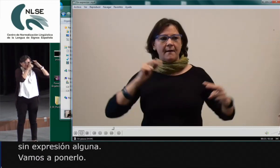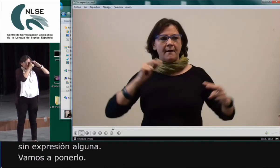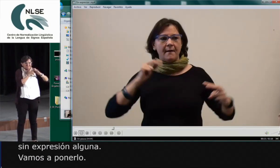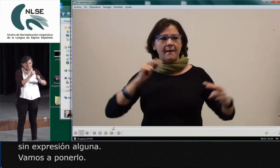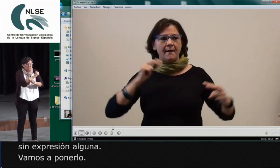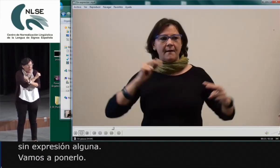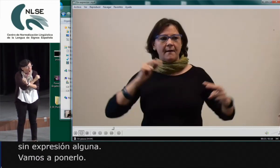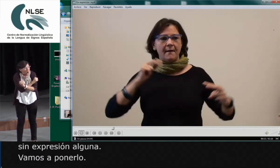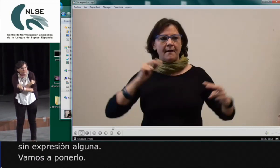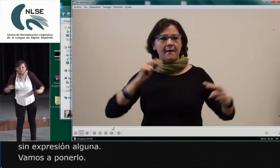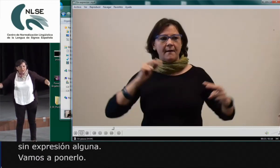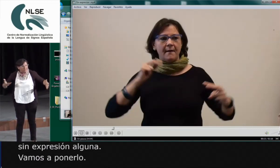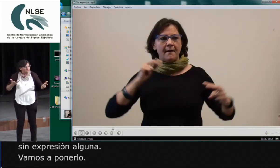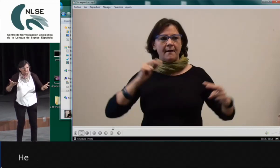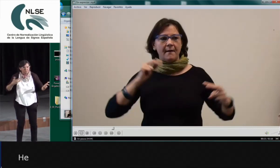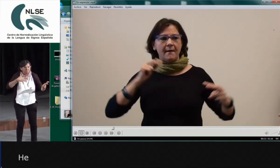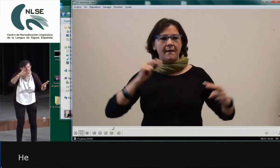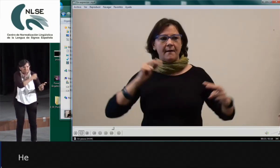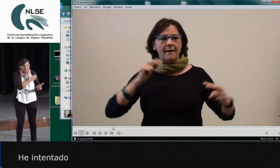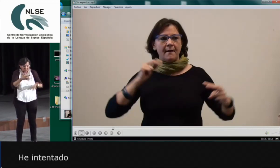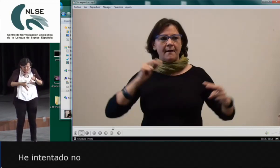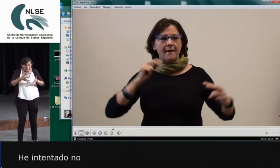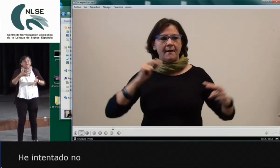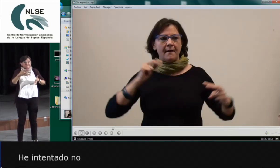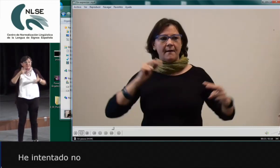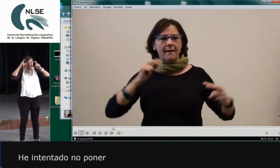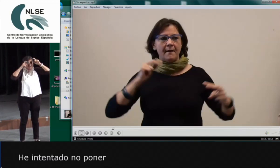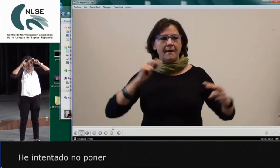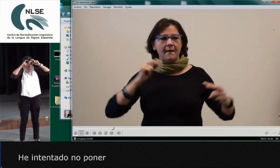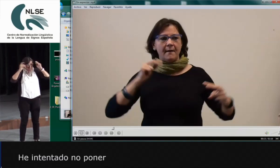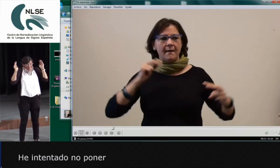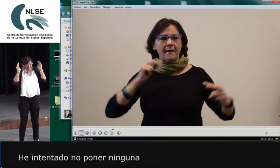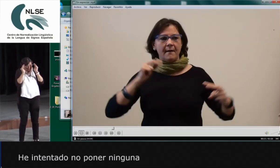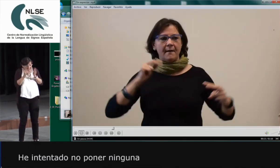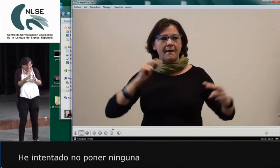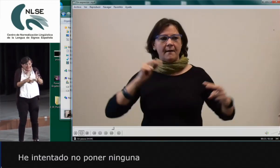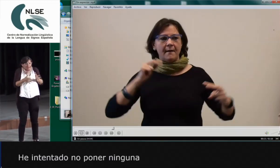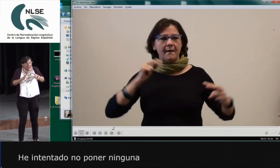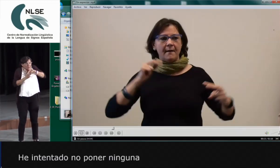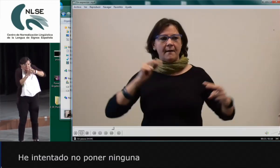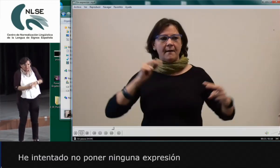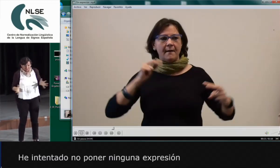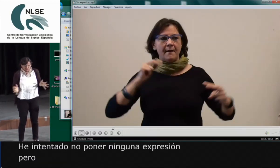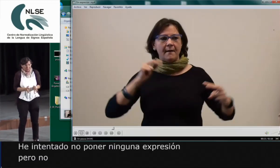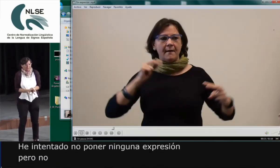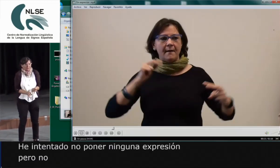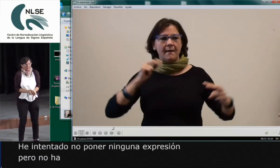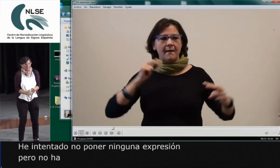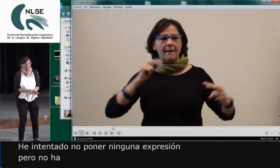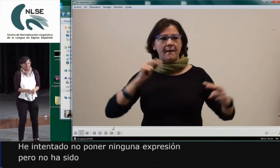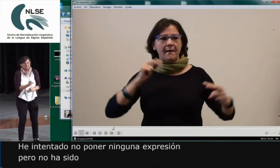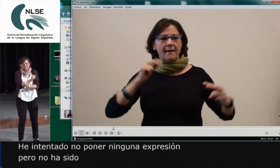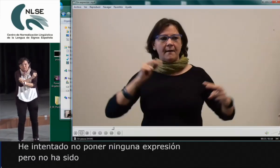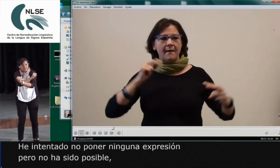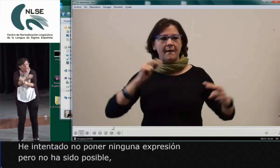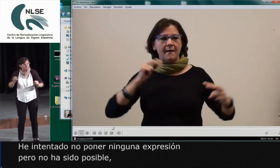Como veis, he intentado no poner ninguna expresión, pero no ha sido posible. Naturalmente me salía la